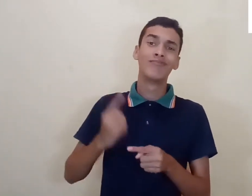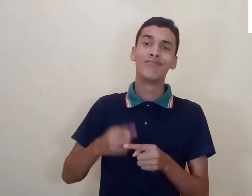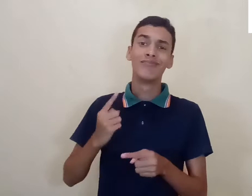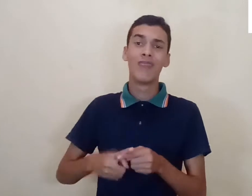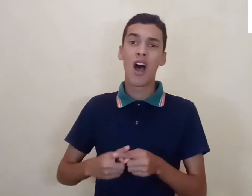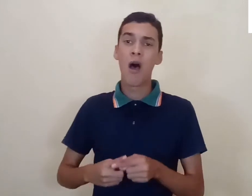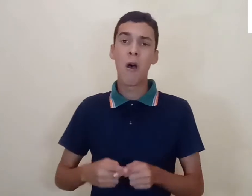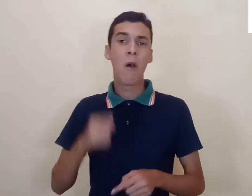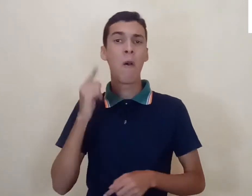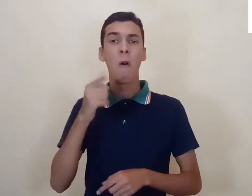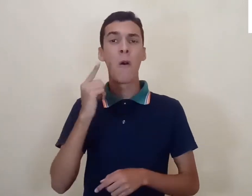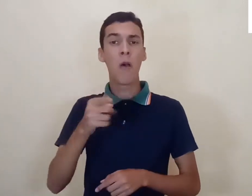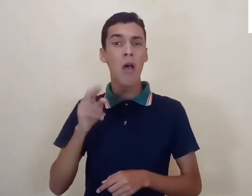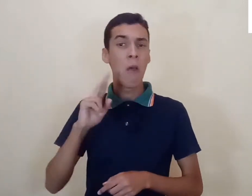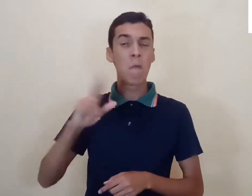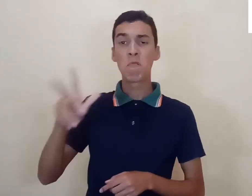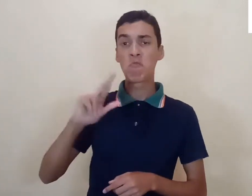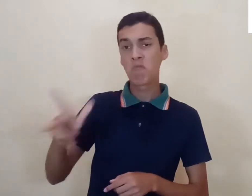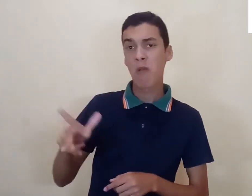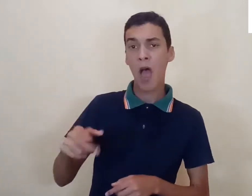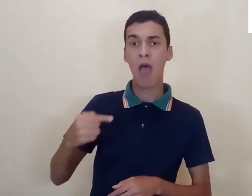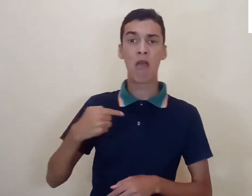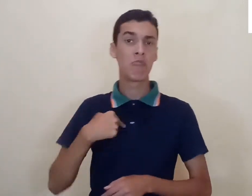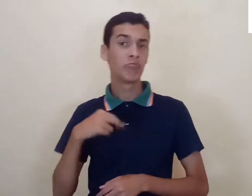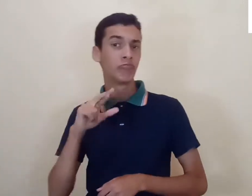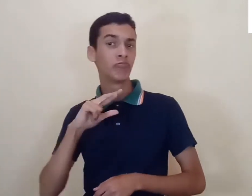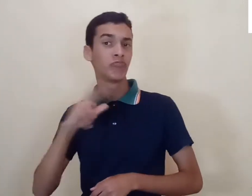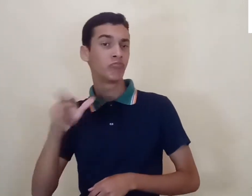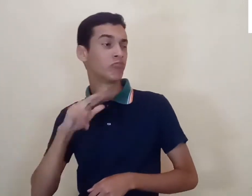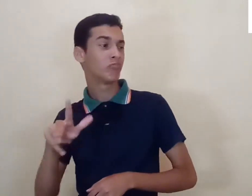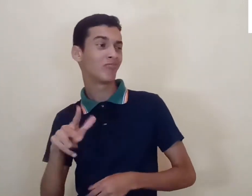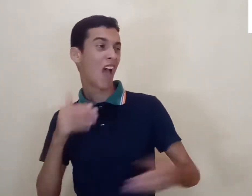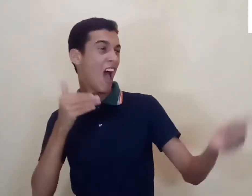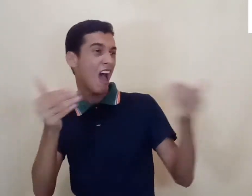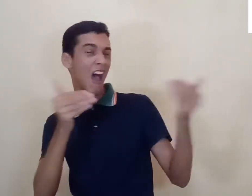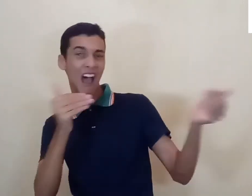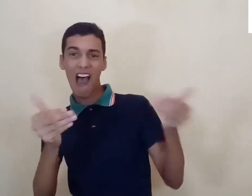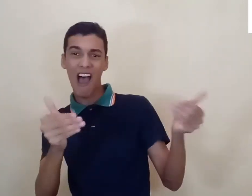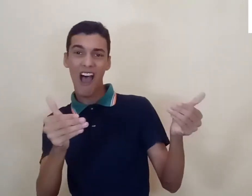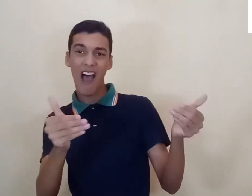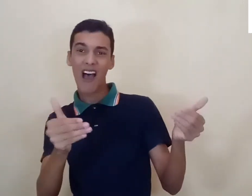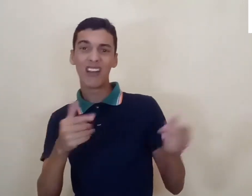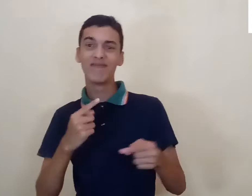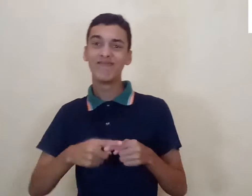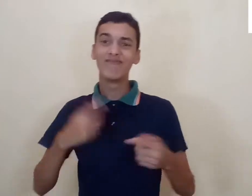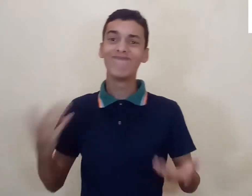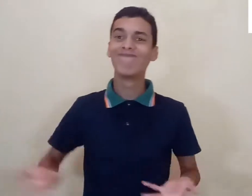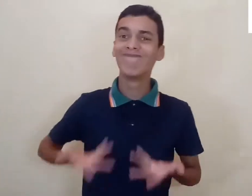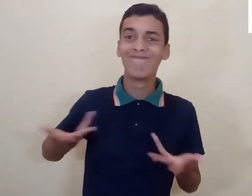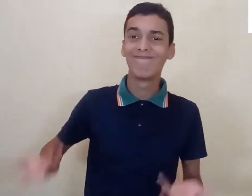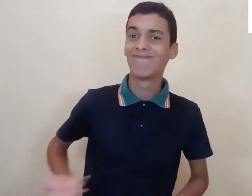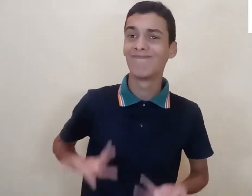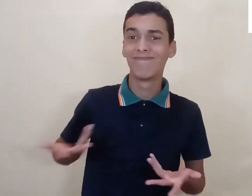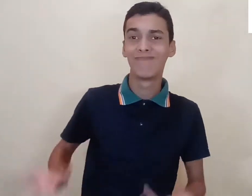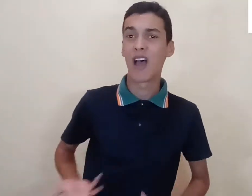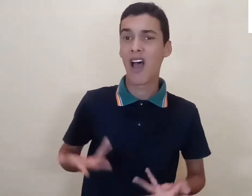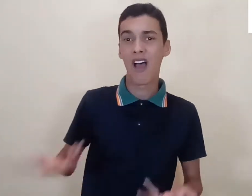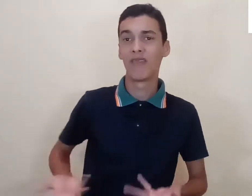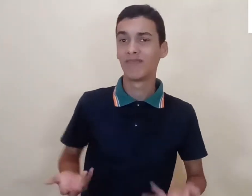Por muitas vezes nós temos uma mania bem ruim de comparar-nos com outros. Por